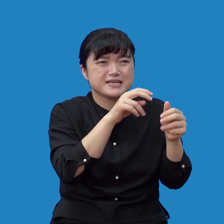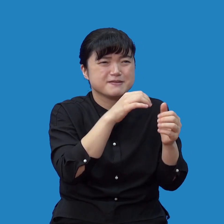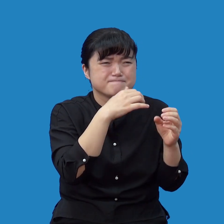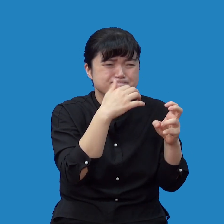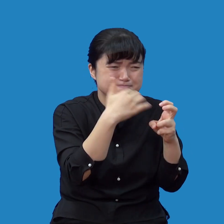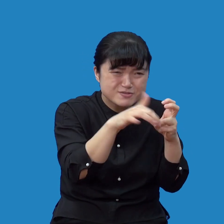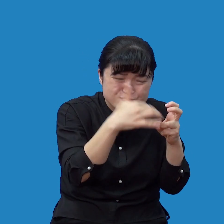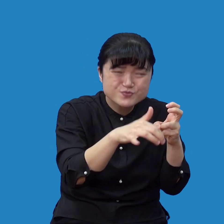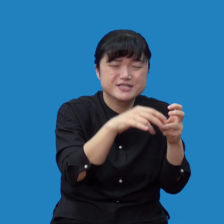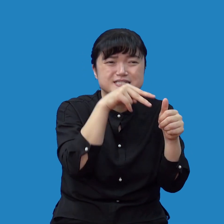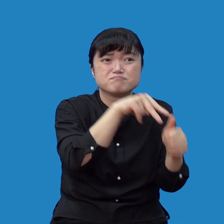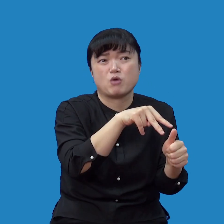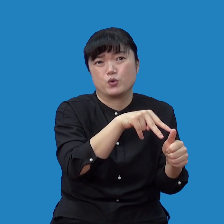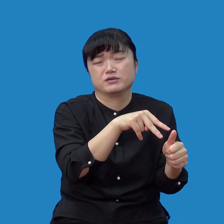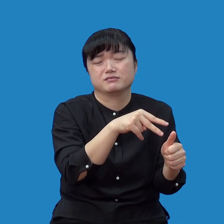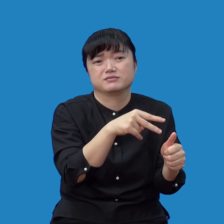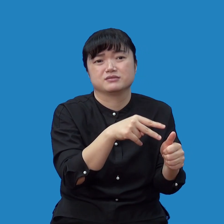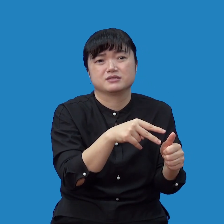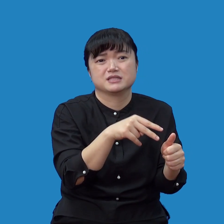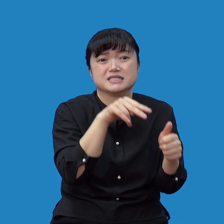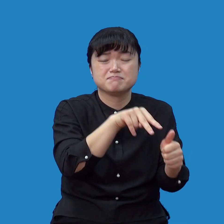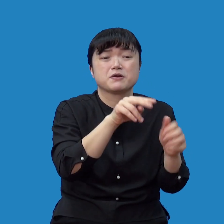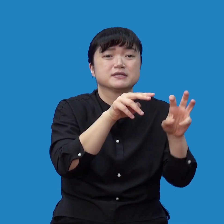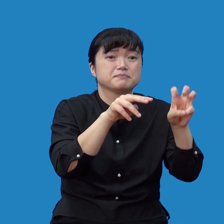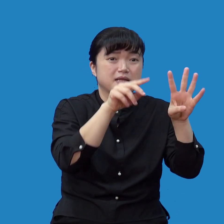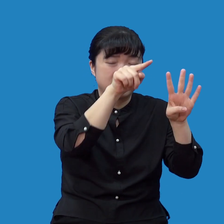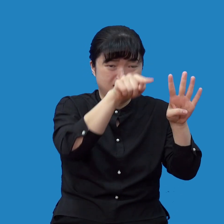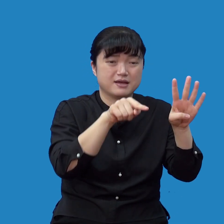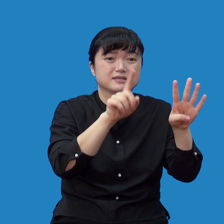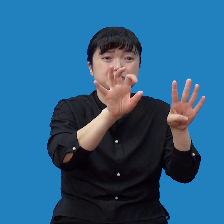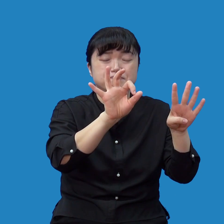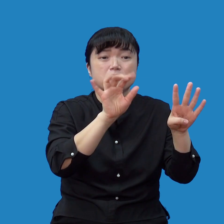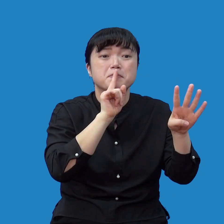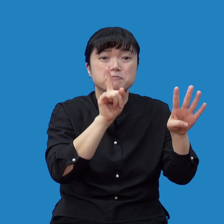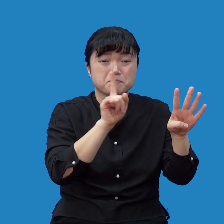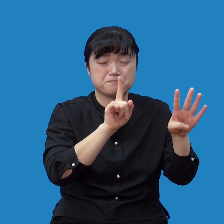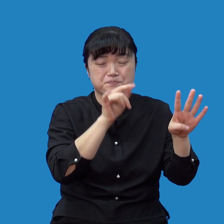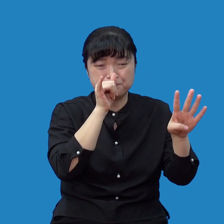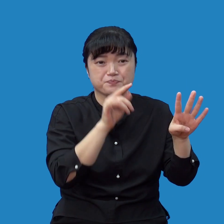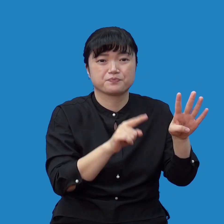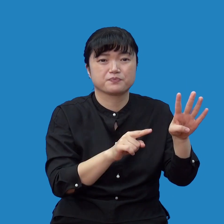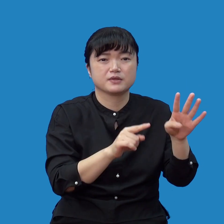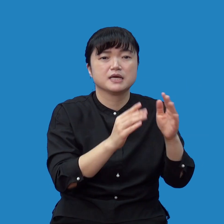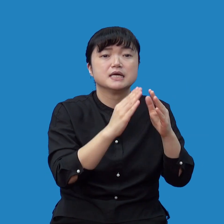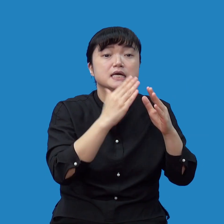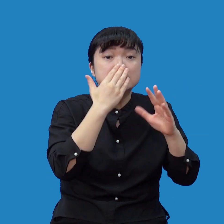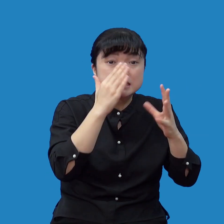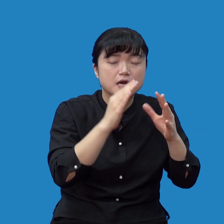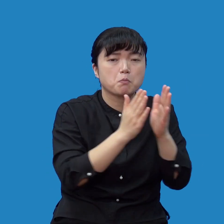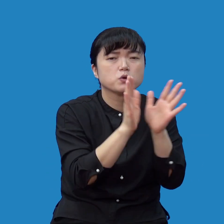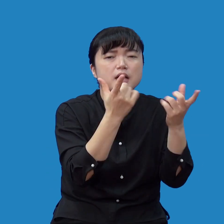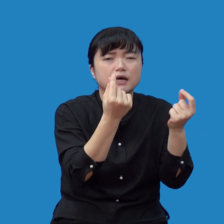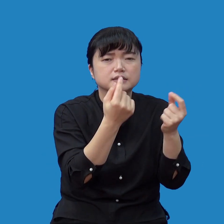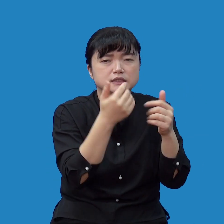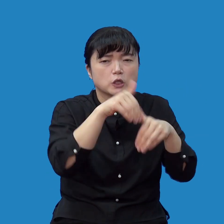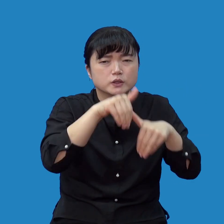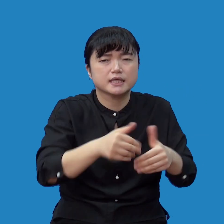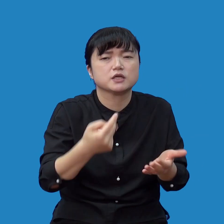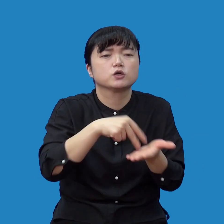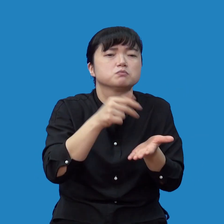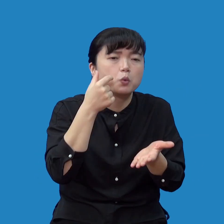신명기 34장이 나오는데요. 그 후에는 이스라엘에 모세와 같은 선지자가 일어나지 못하였으니